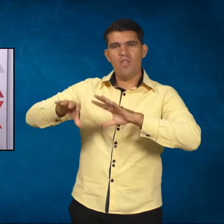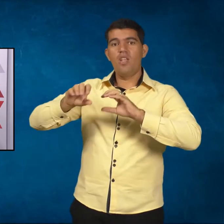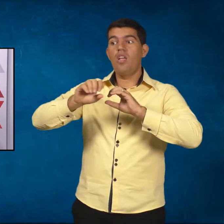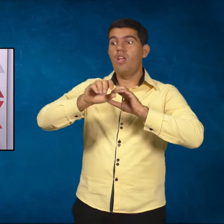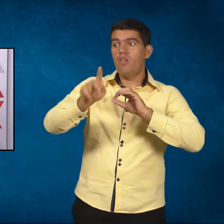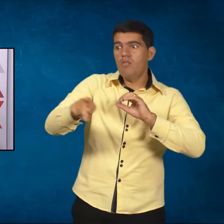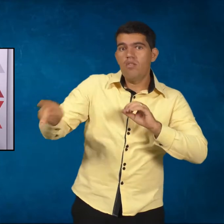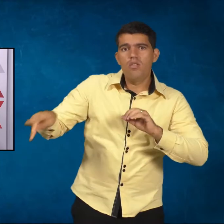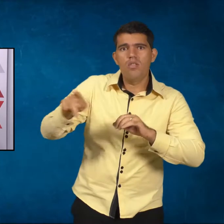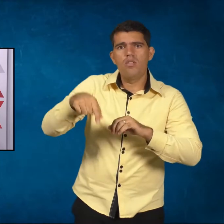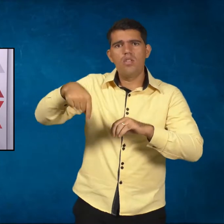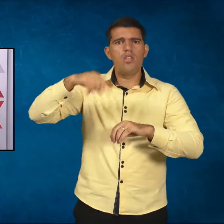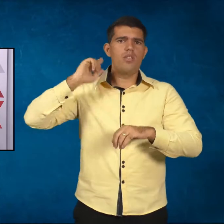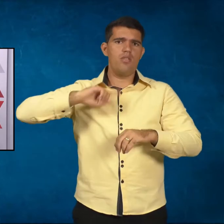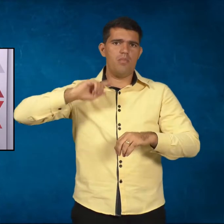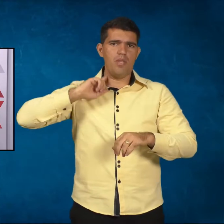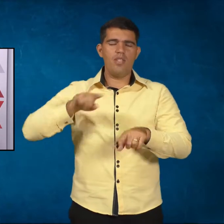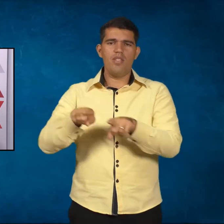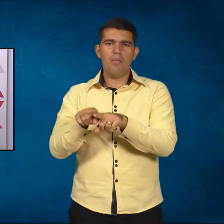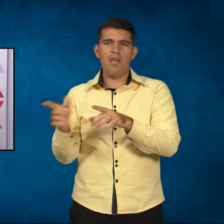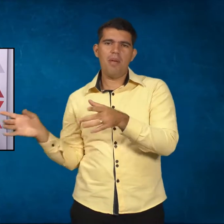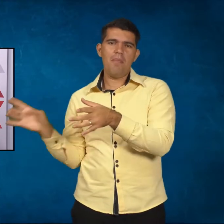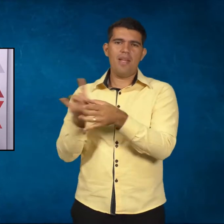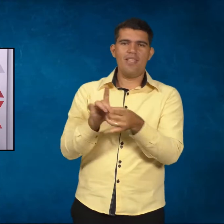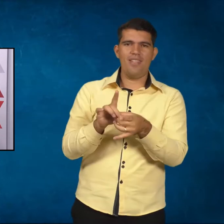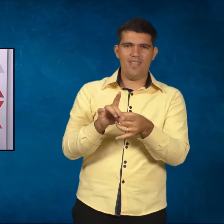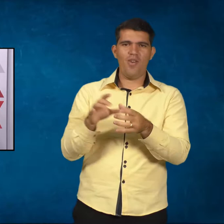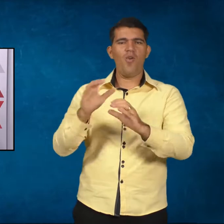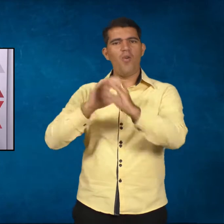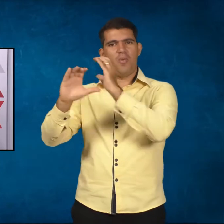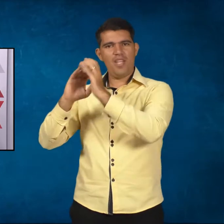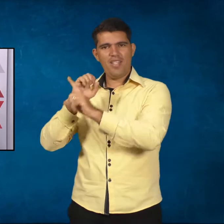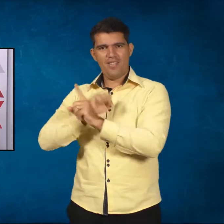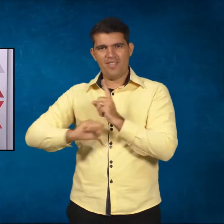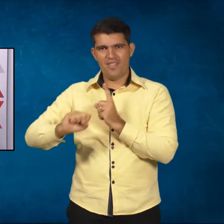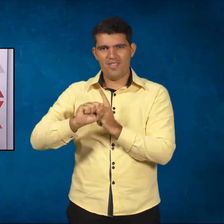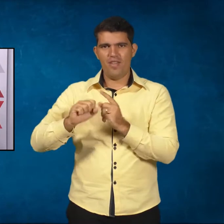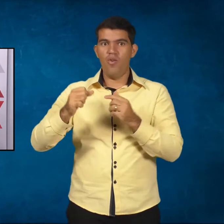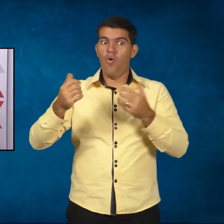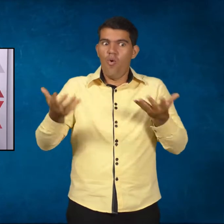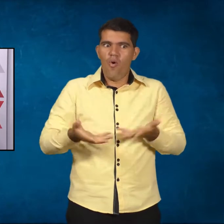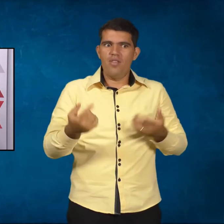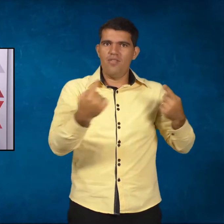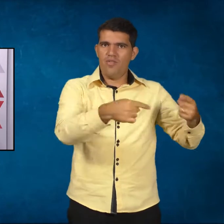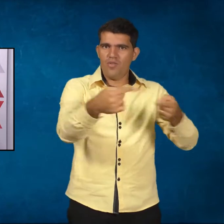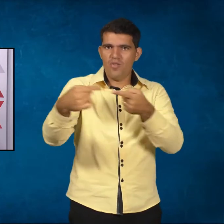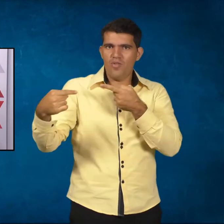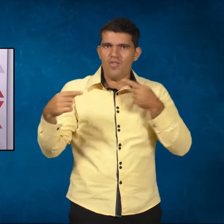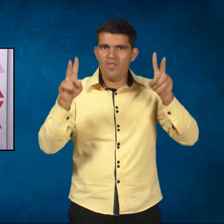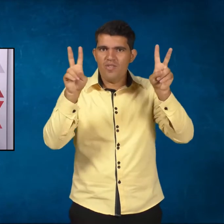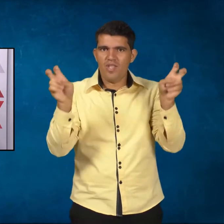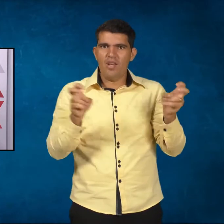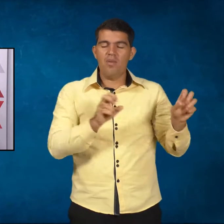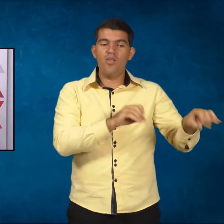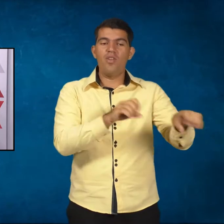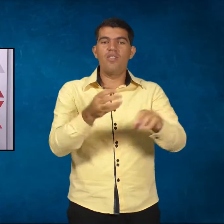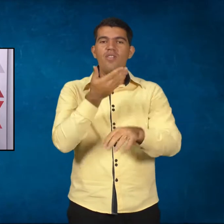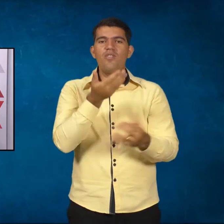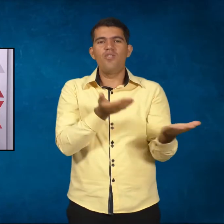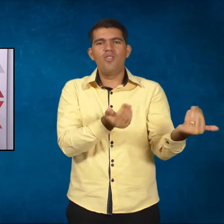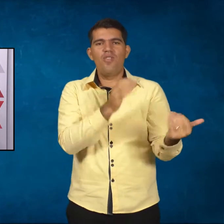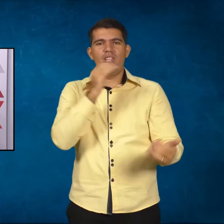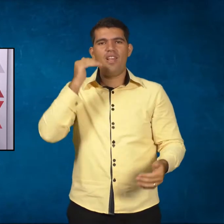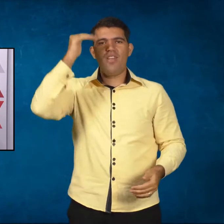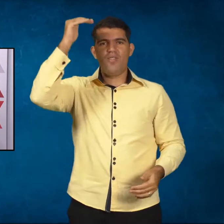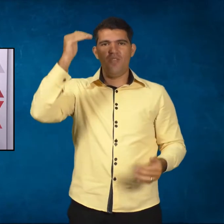de minas gerais em parceria com a assessoria de comunicação social e para discutir o assunto de hoje educação de jovens e adultos